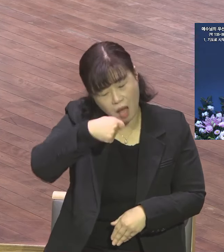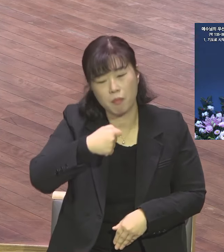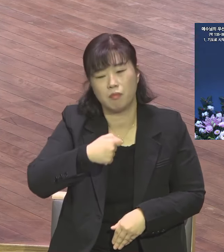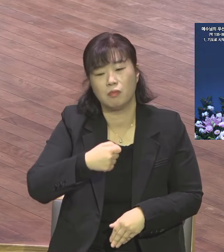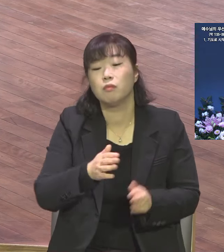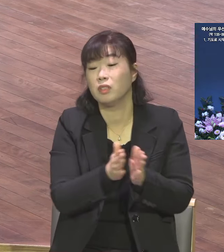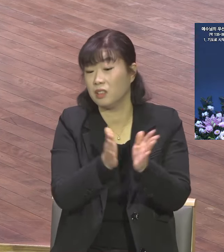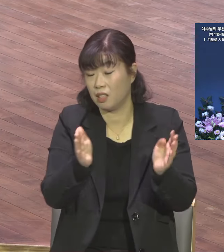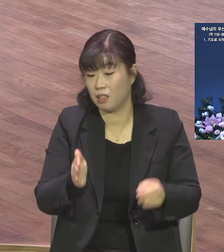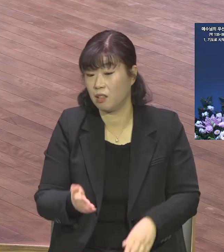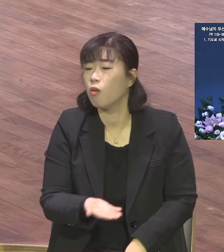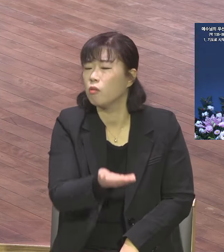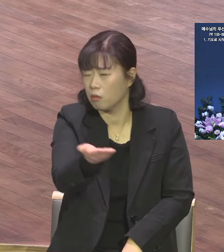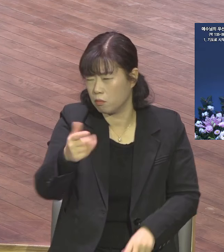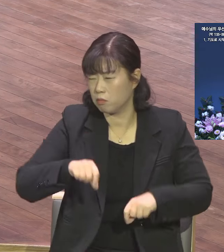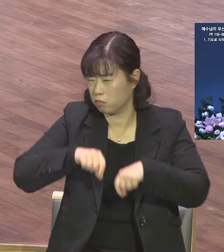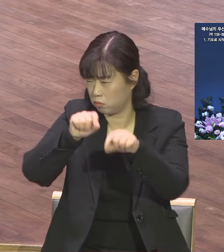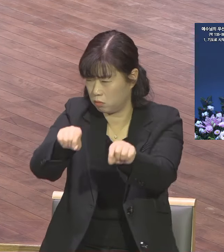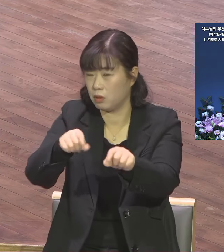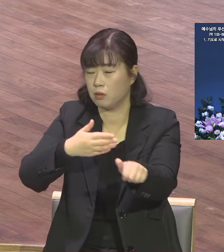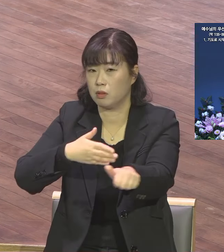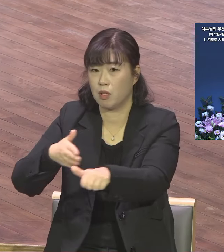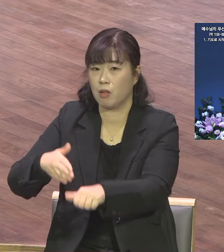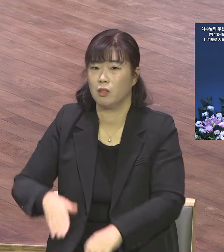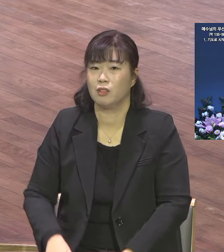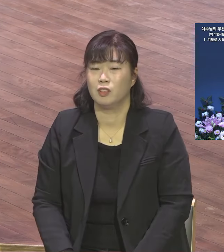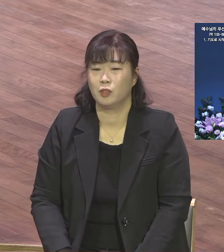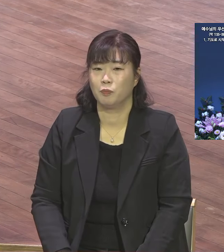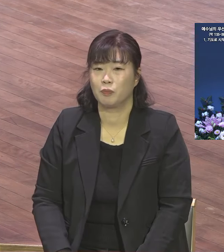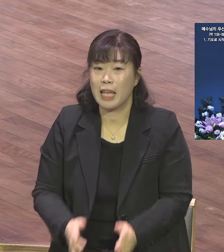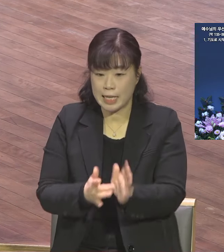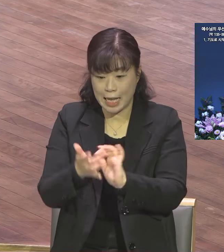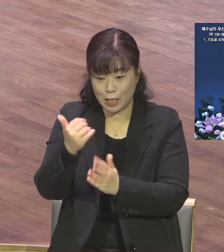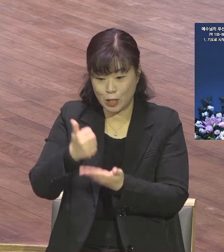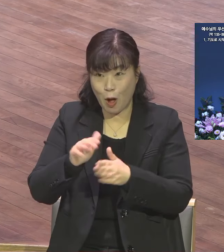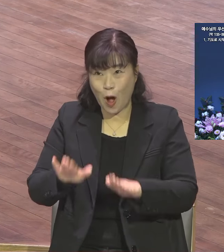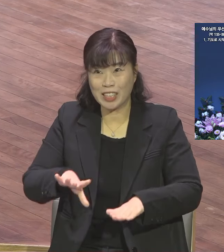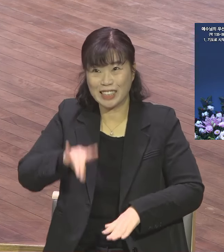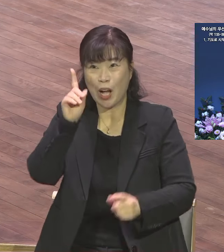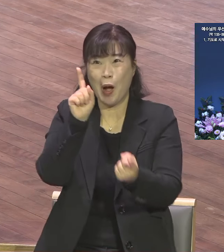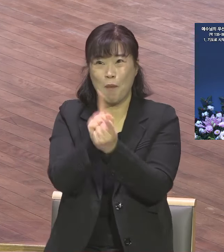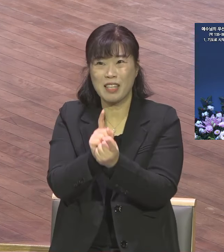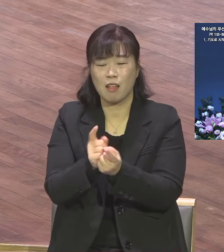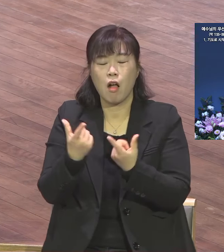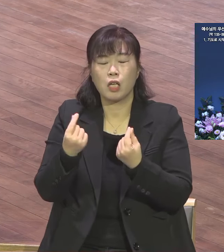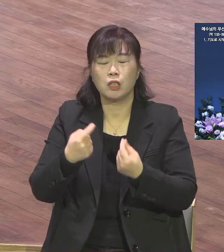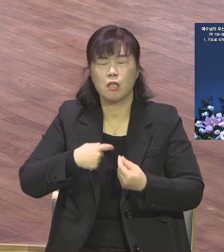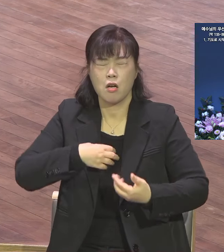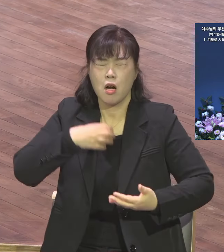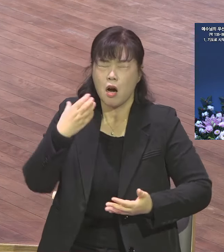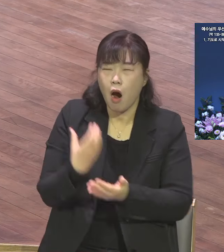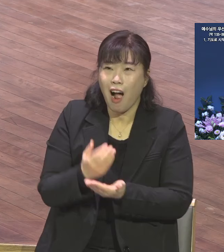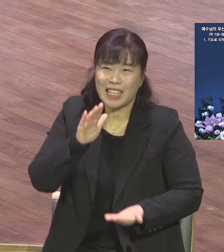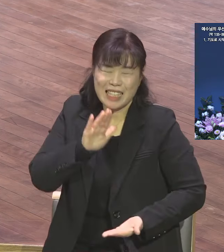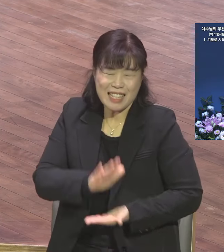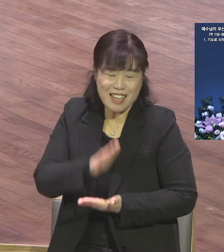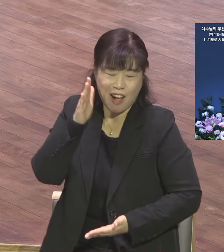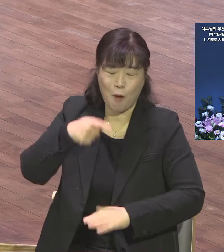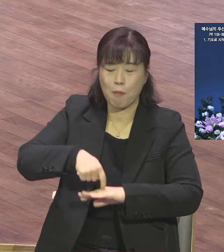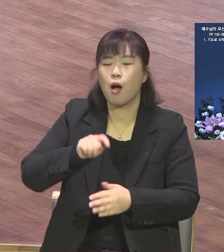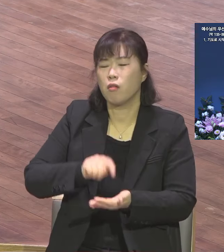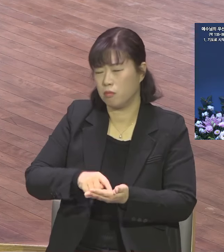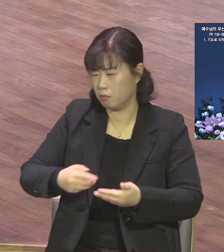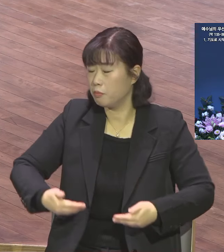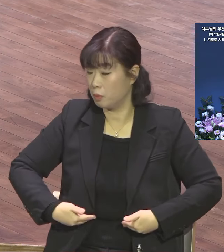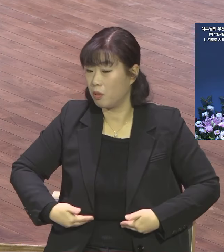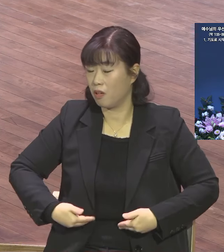신앙생활은 어린아이처럼 하세요. 예수 오늘 처음 믿은 것처럼. 초신자처럼. 목사가 됐든 장로가